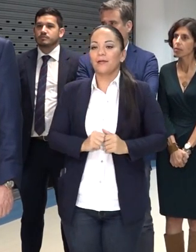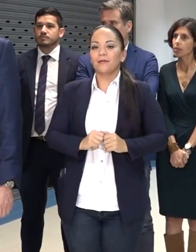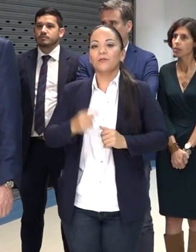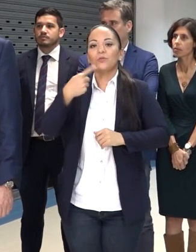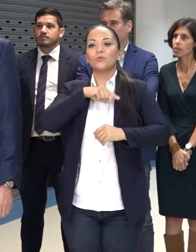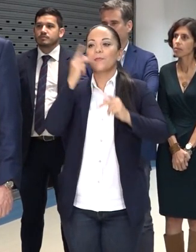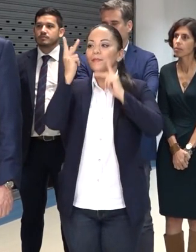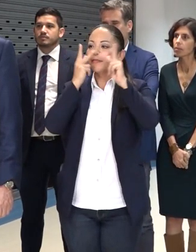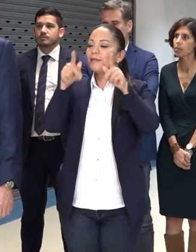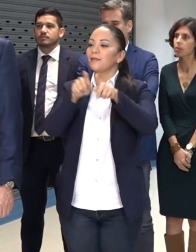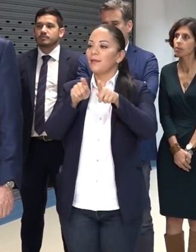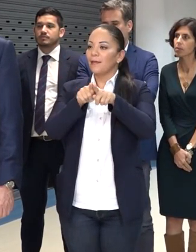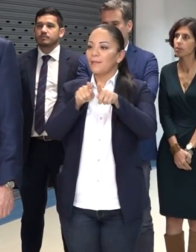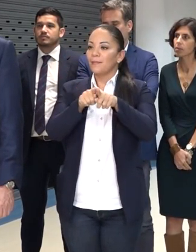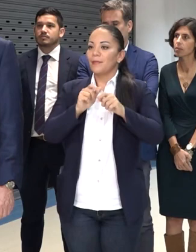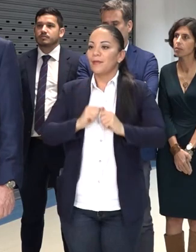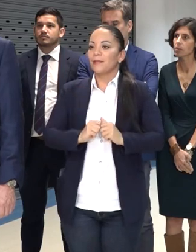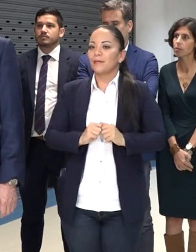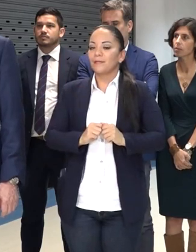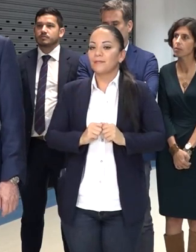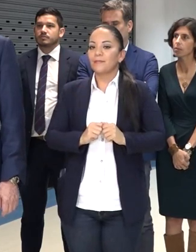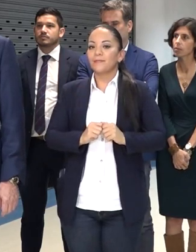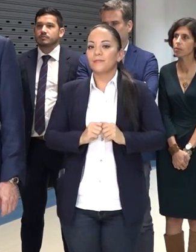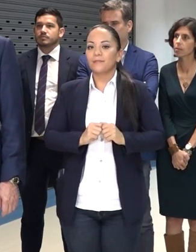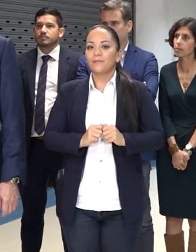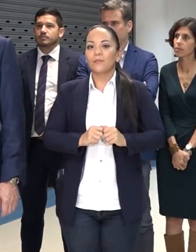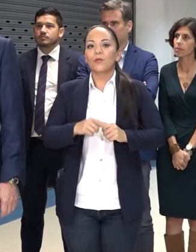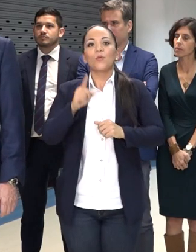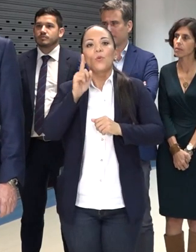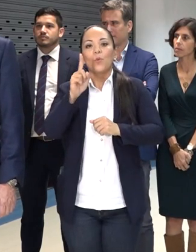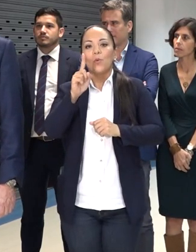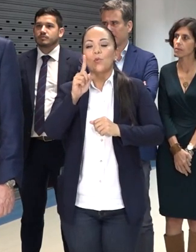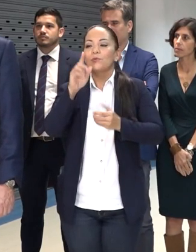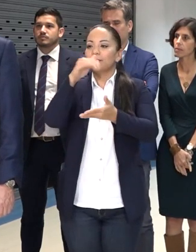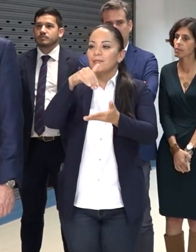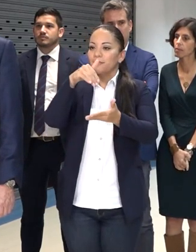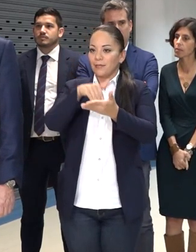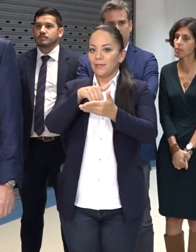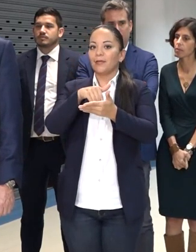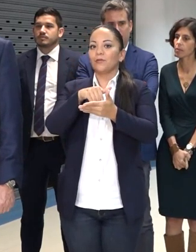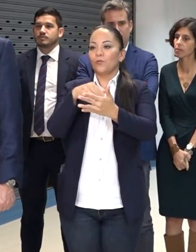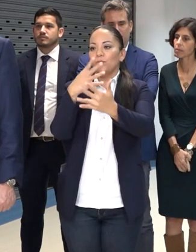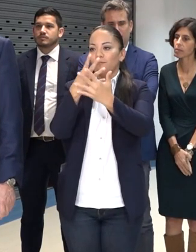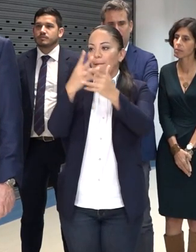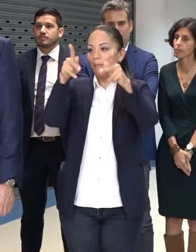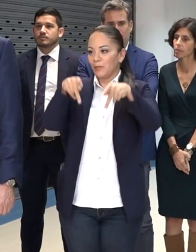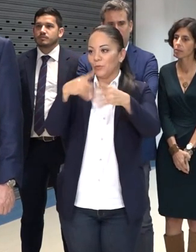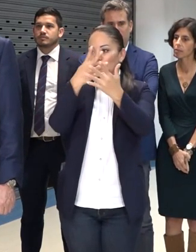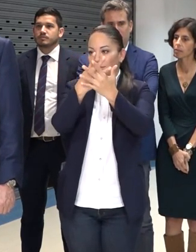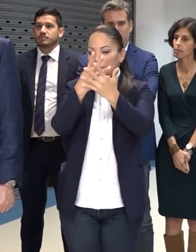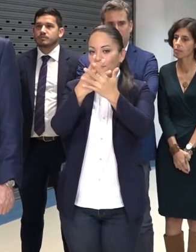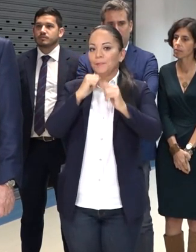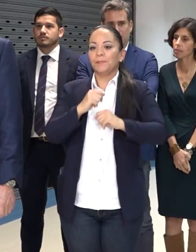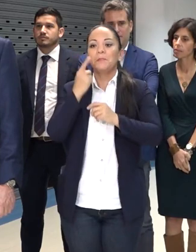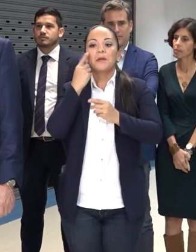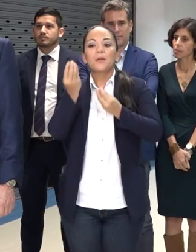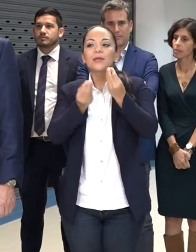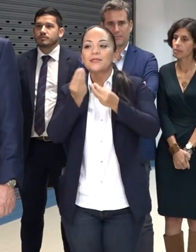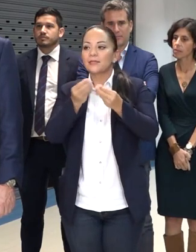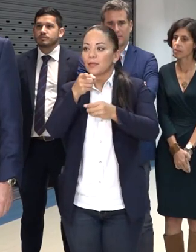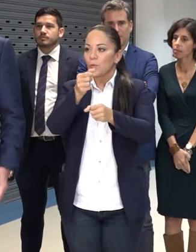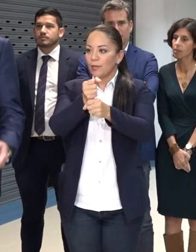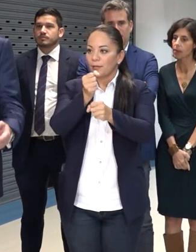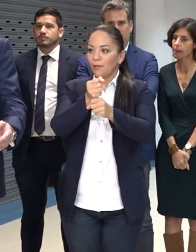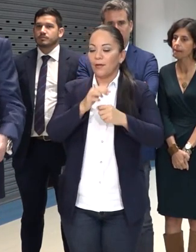Tuvimos visita también a un centro de privados de libertad para ver lo que están haciendo